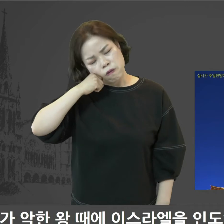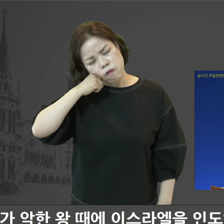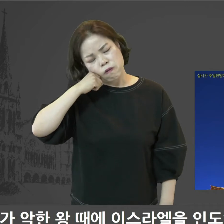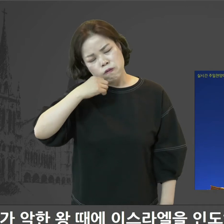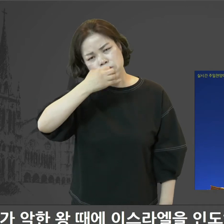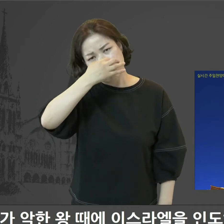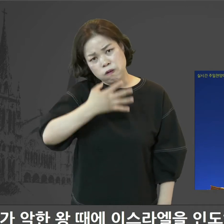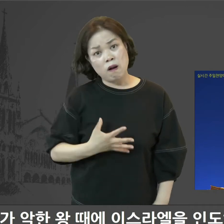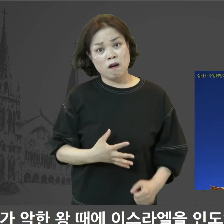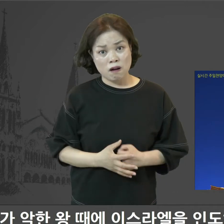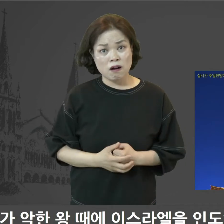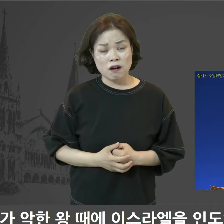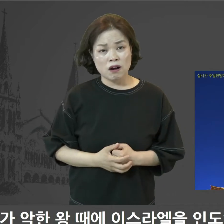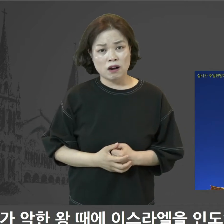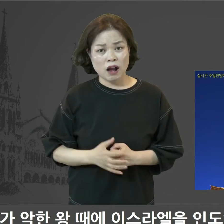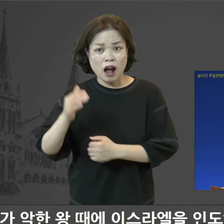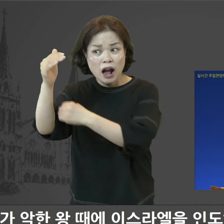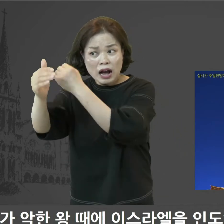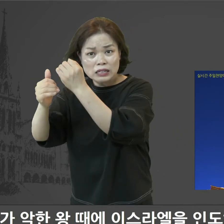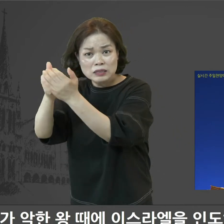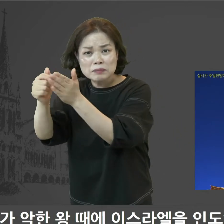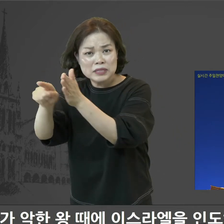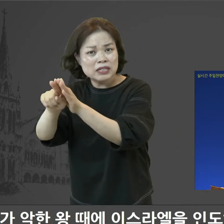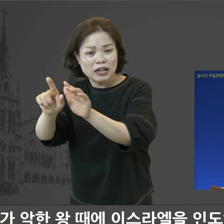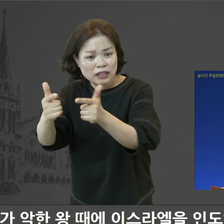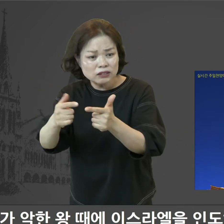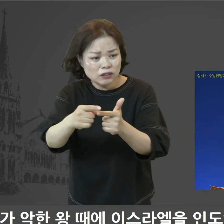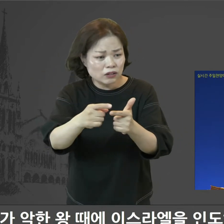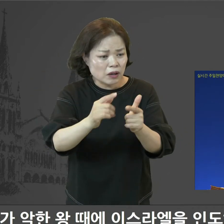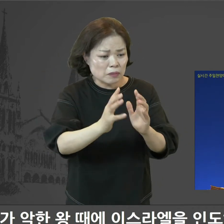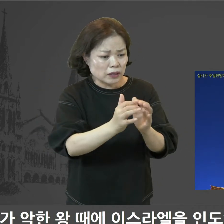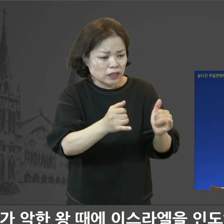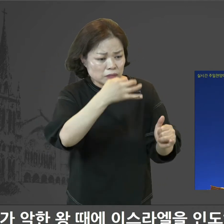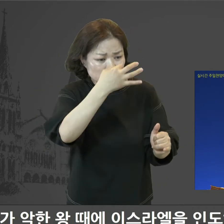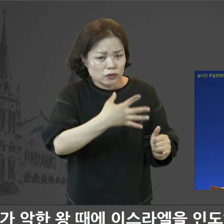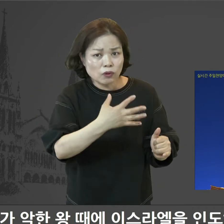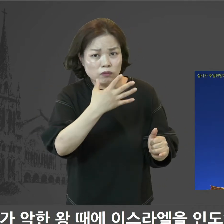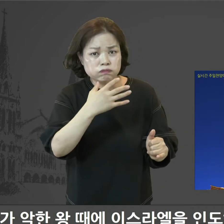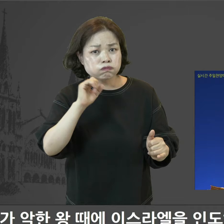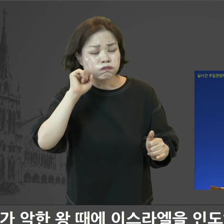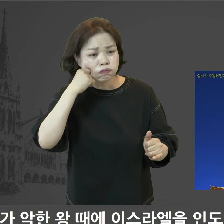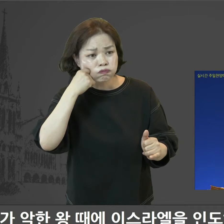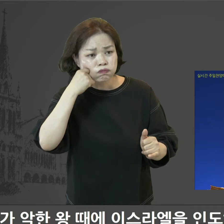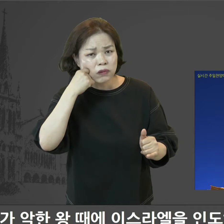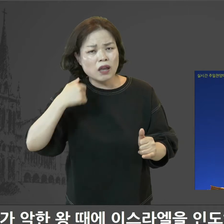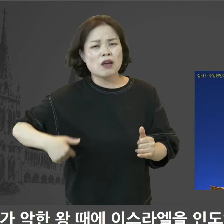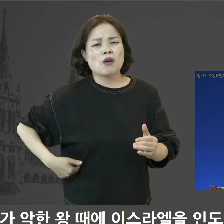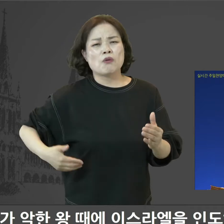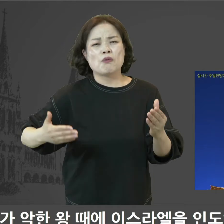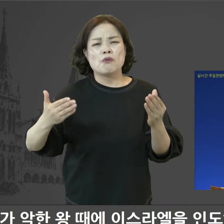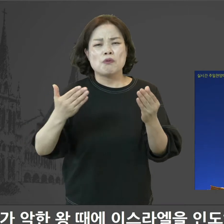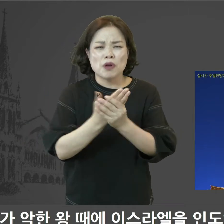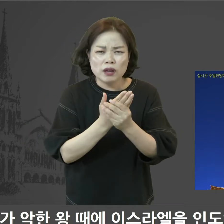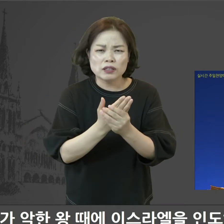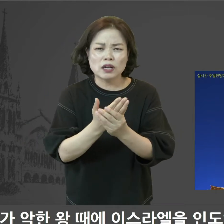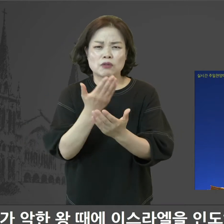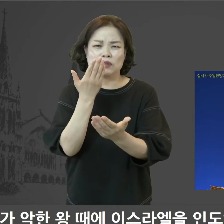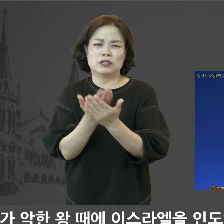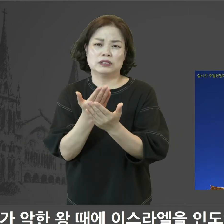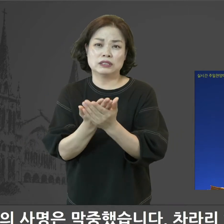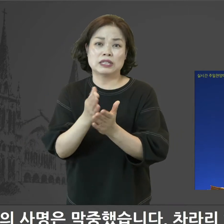어려웠습니까? 차라리 하나님을 못 믿어서 백성들이 힘들고 어려우면 회개하달라고